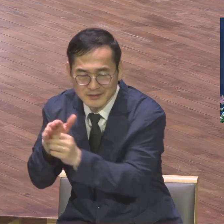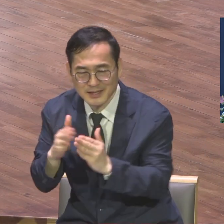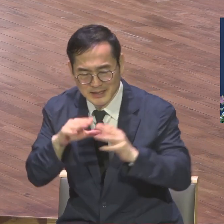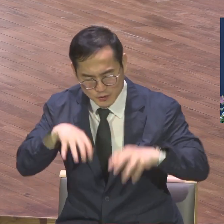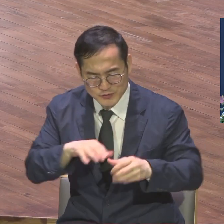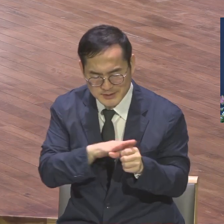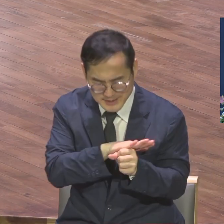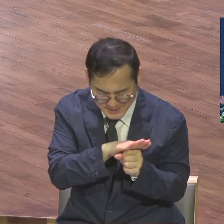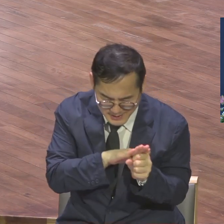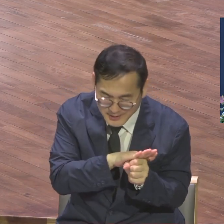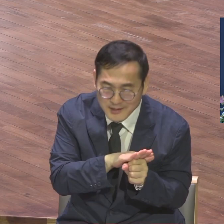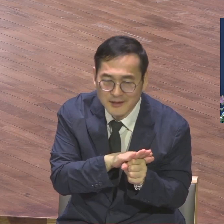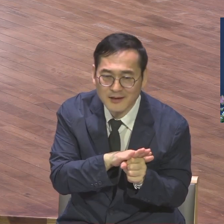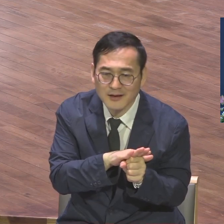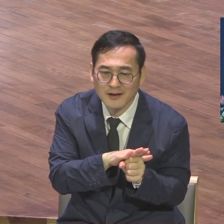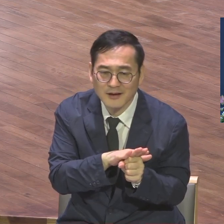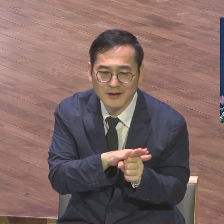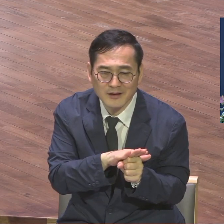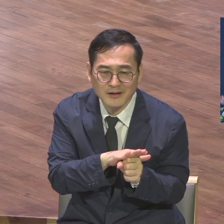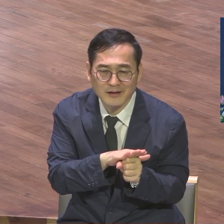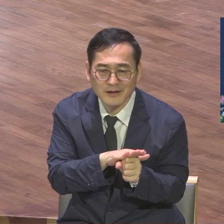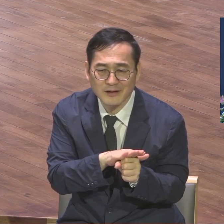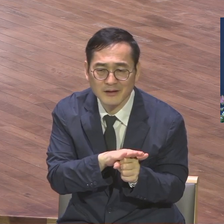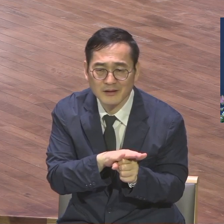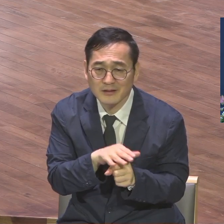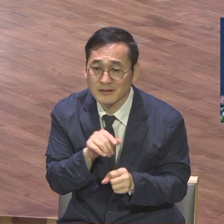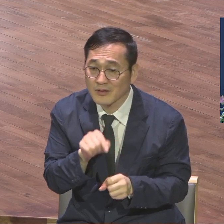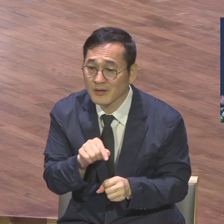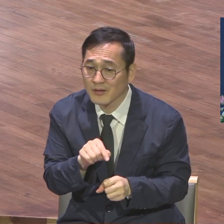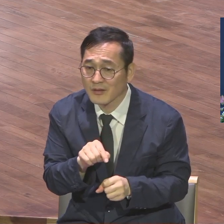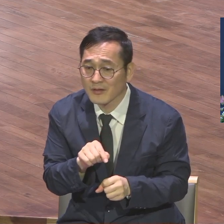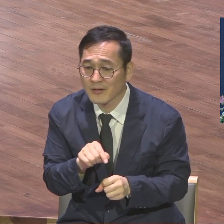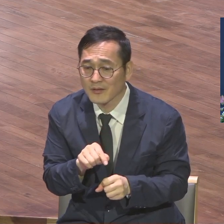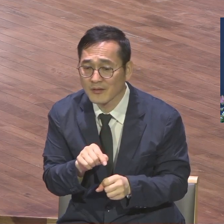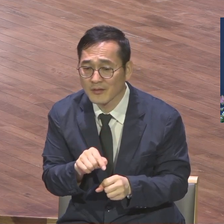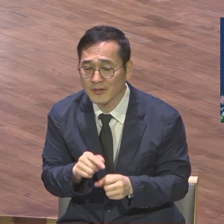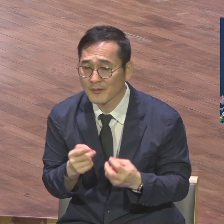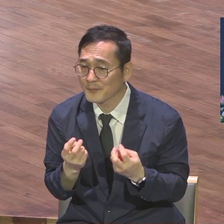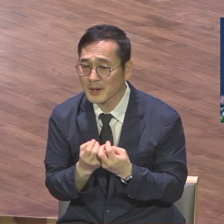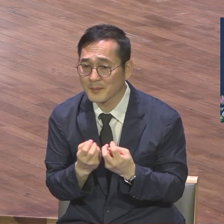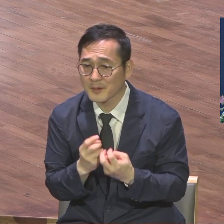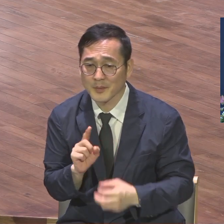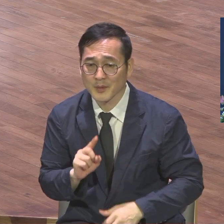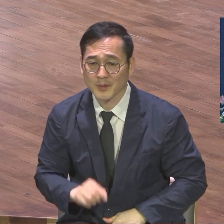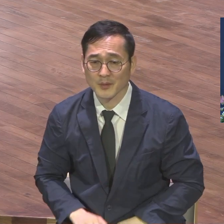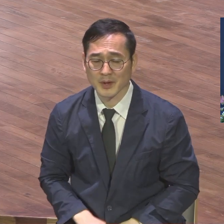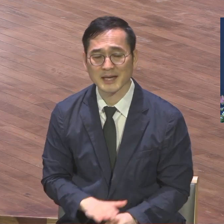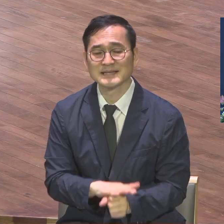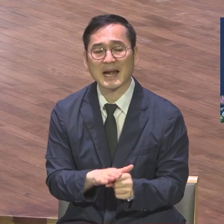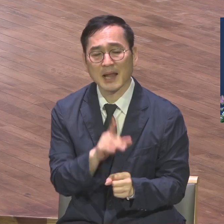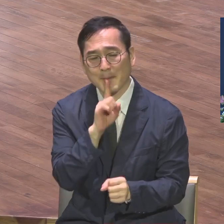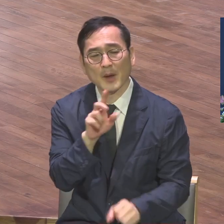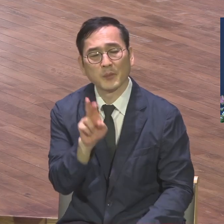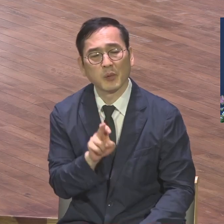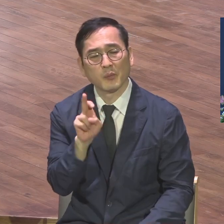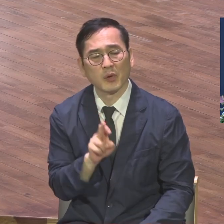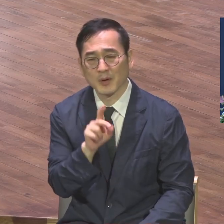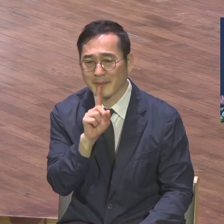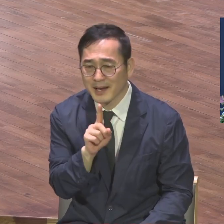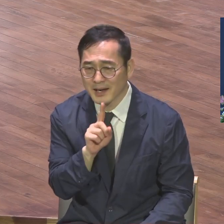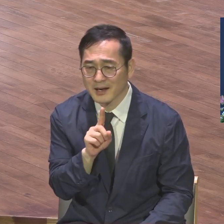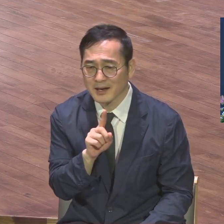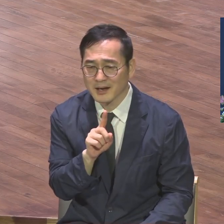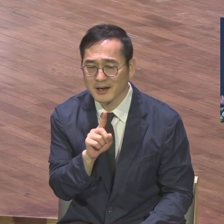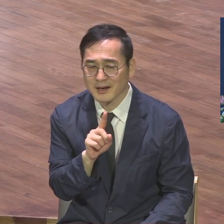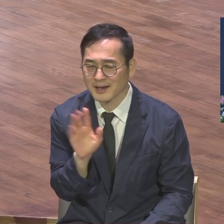이웃을 내 몸같이 사랑하는 것 다른데 있는 것이 아니에요. 그게 무슨 말입니까? 사랑한다 사랑한다 그 고백하라 그 말입니까?